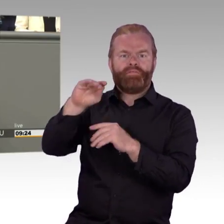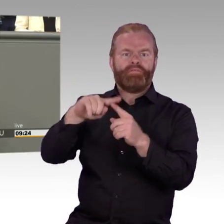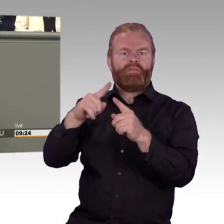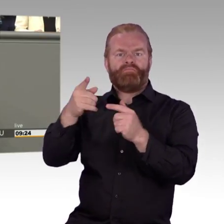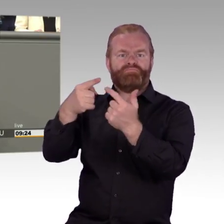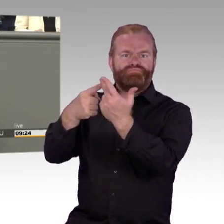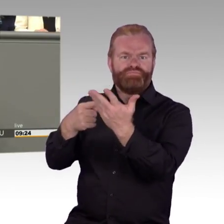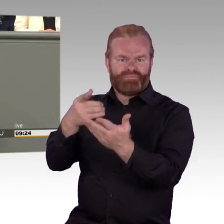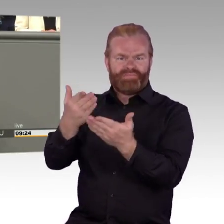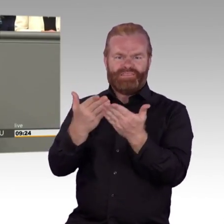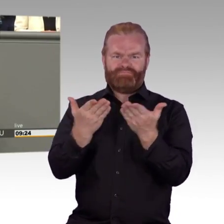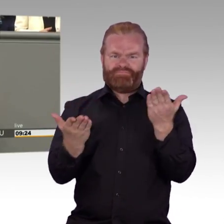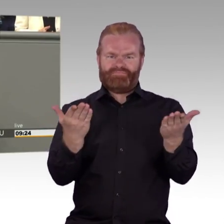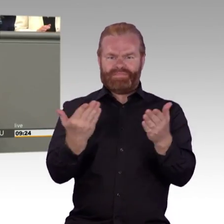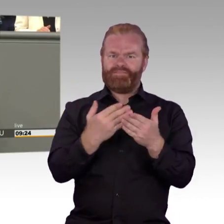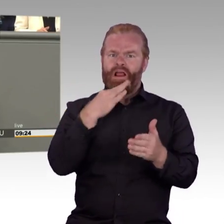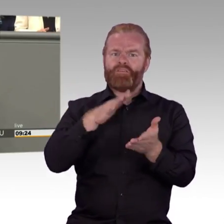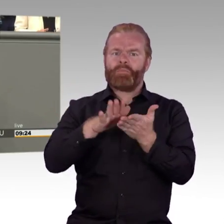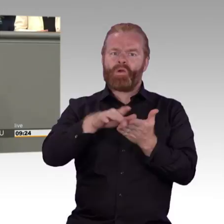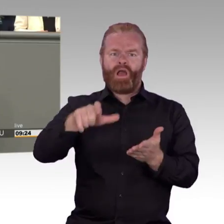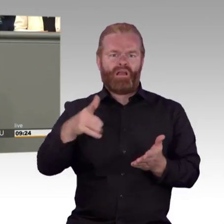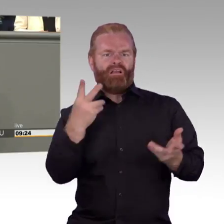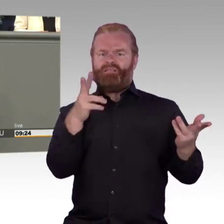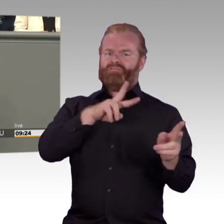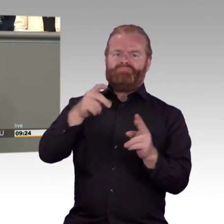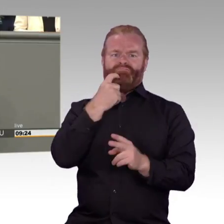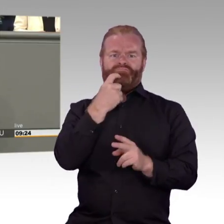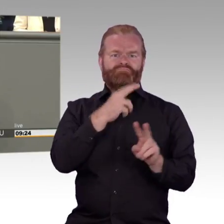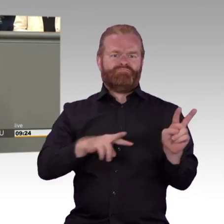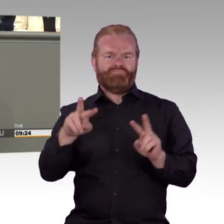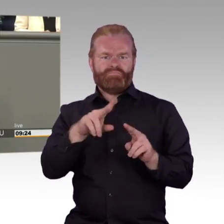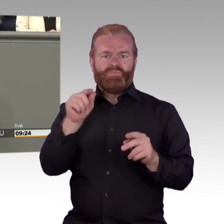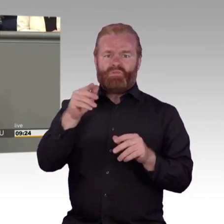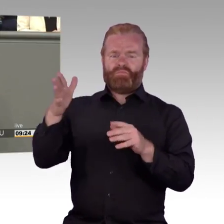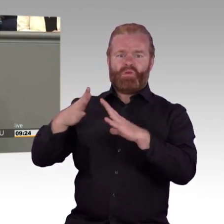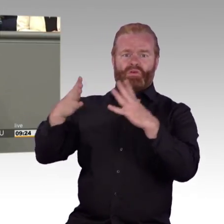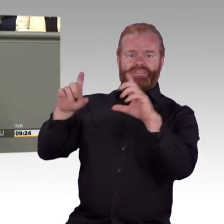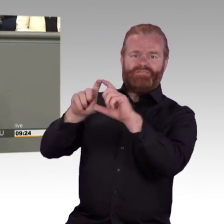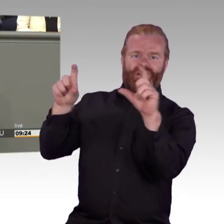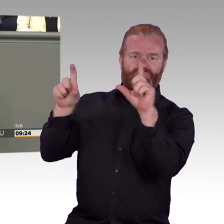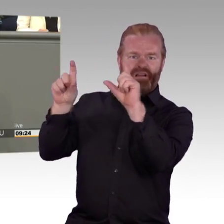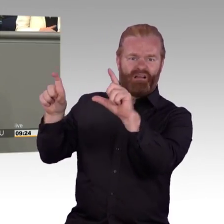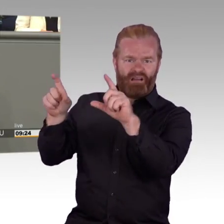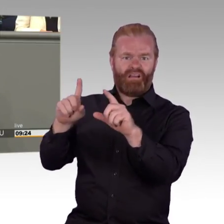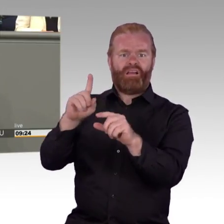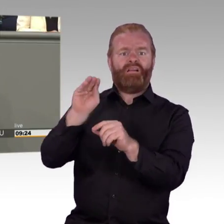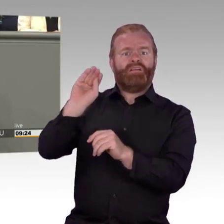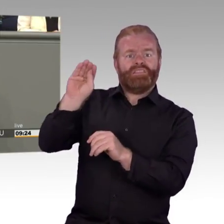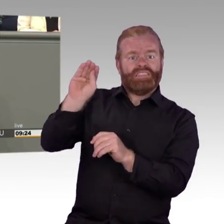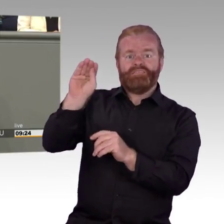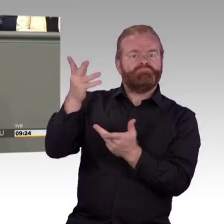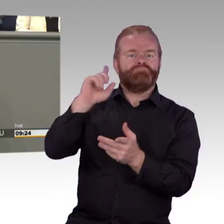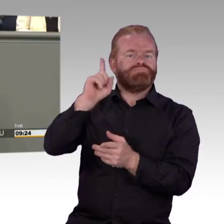die Prozessrisiken natürlich ungleich verteilt. Das Prozessrisiko, teure Gutachten, Rechtsanwaltgebühren über drei Instanzen,